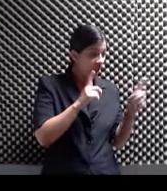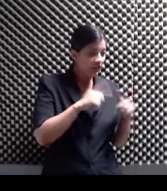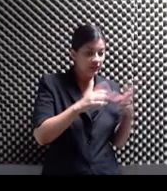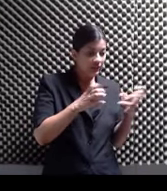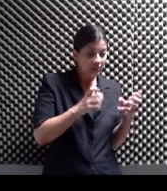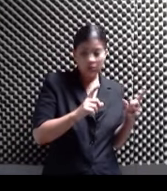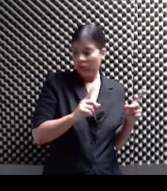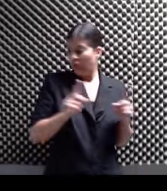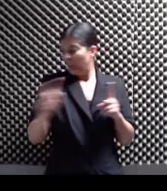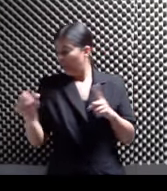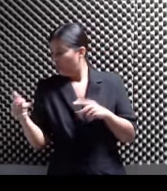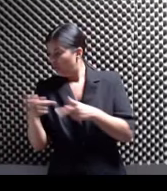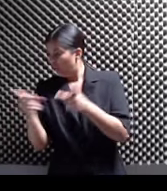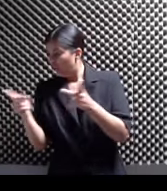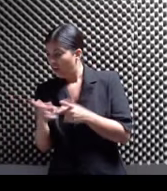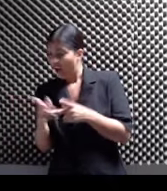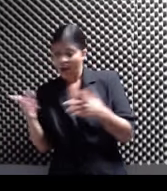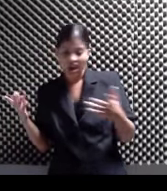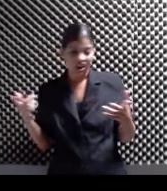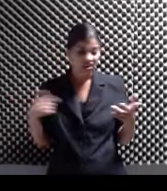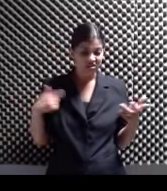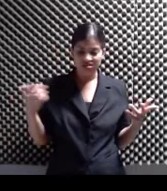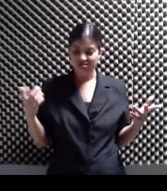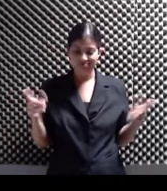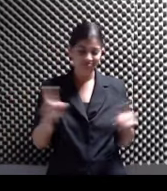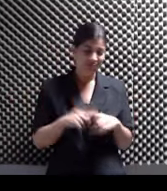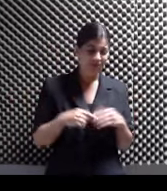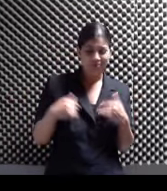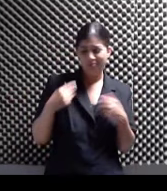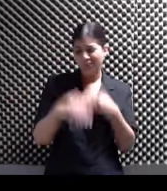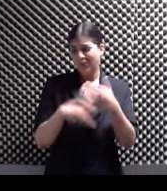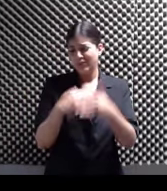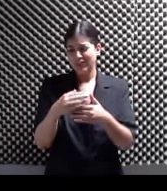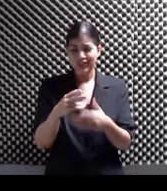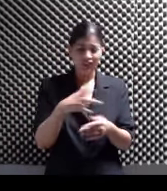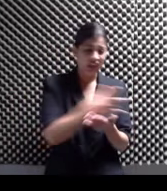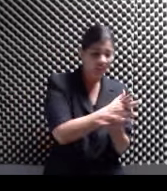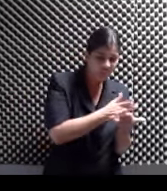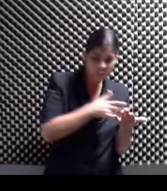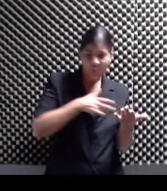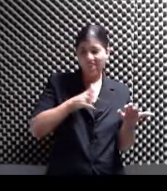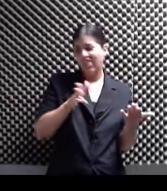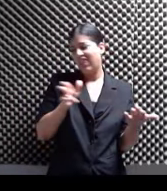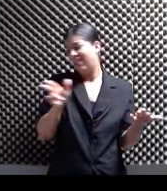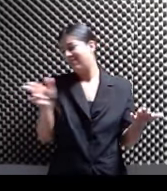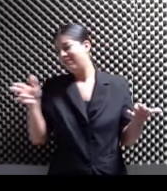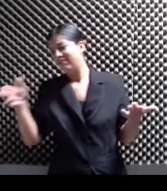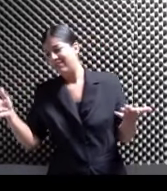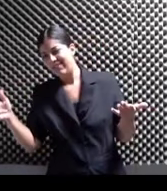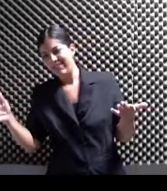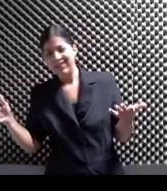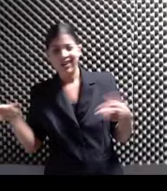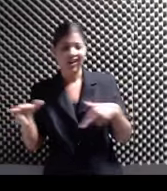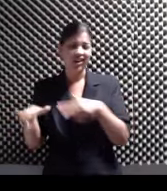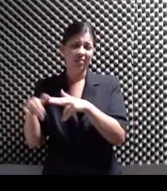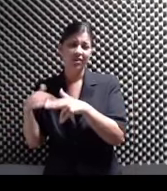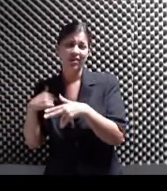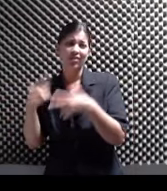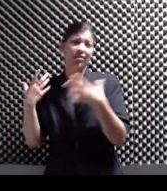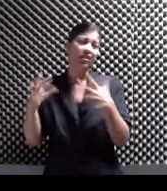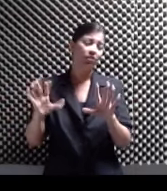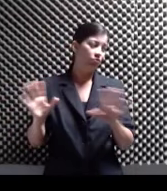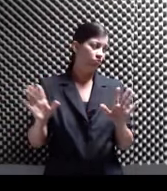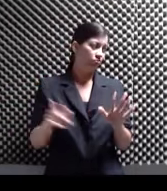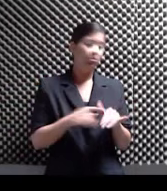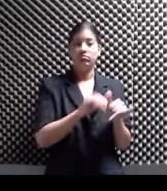y en lo que vamos, aquel se fue, el otro se cansó. Sacar el cajo al parking, que si no consigo. No quiero caminar, que voy a casa un momento y no